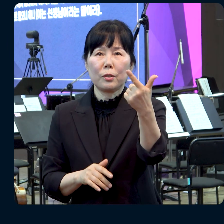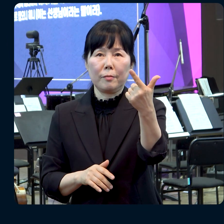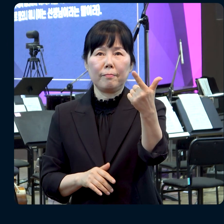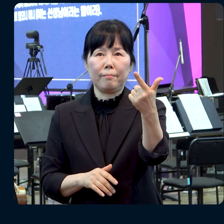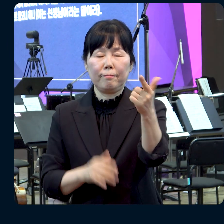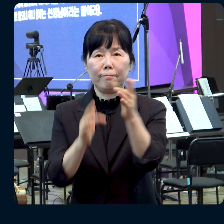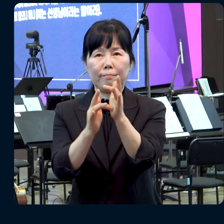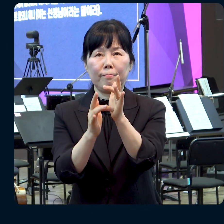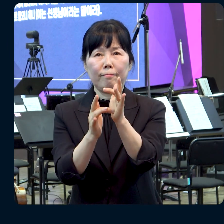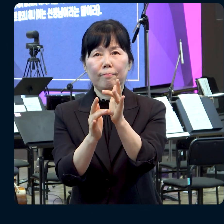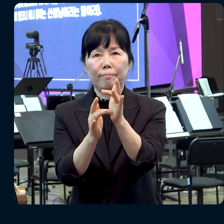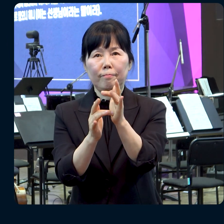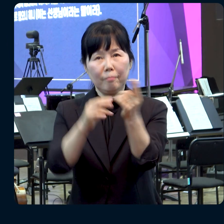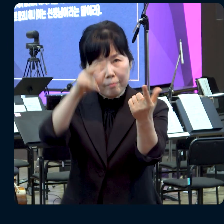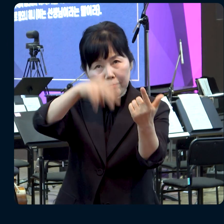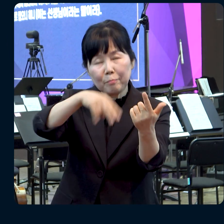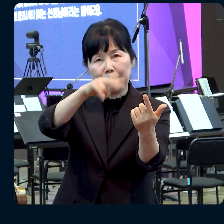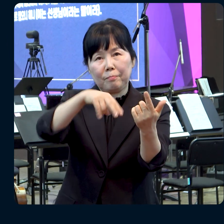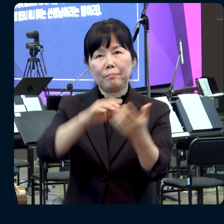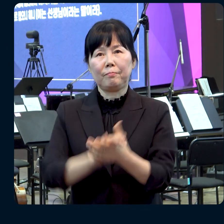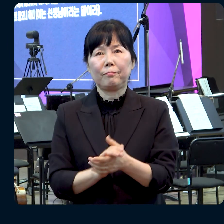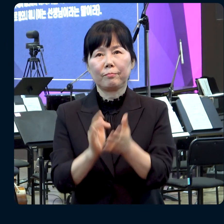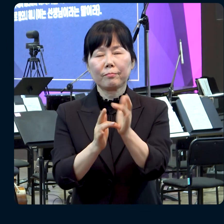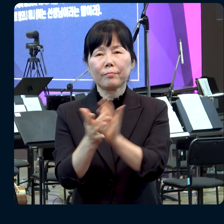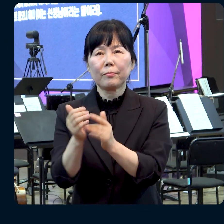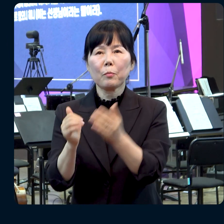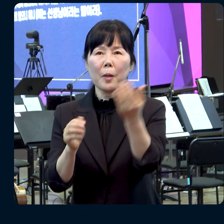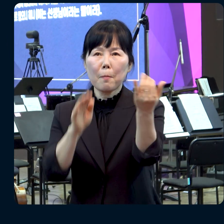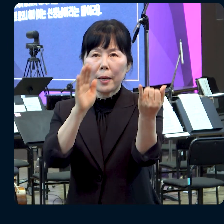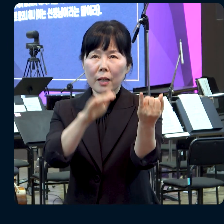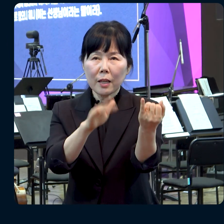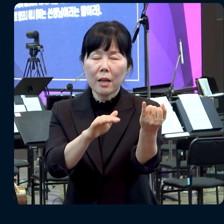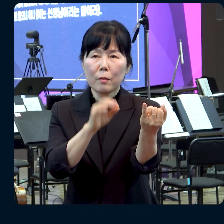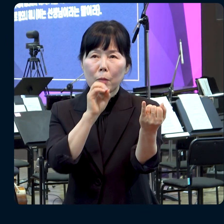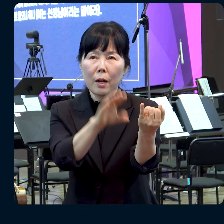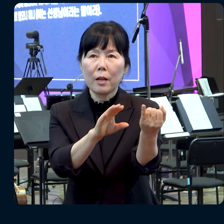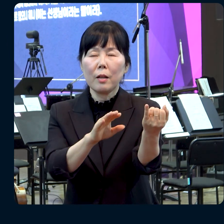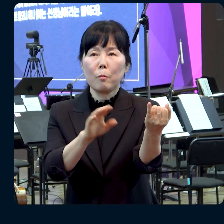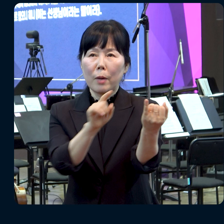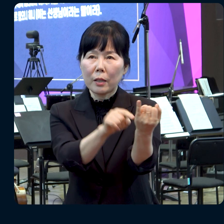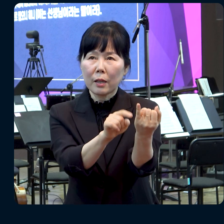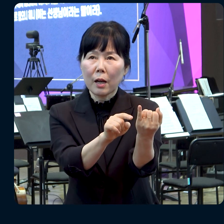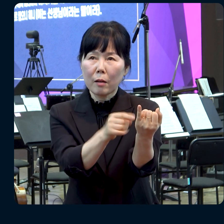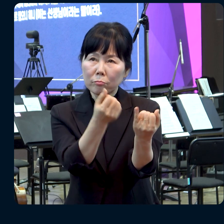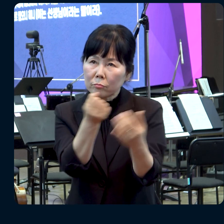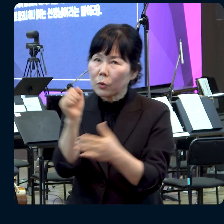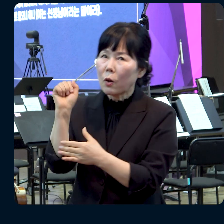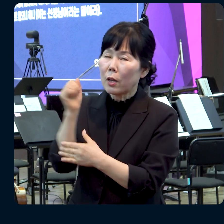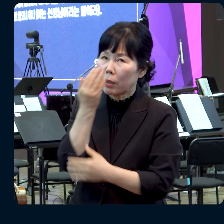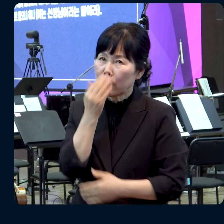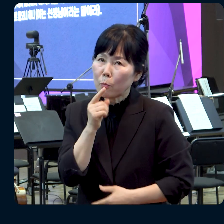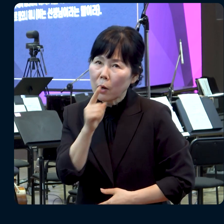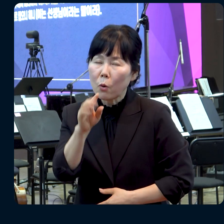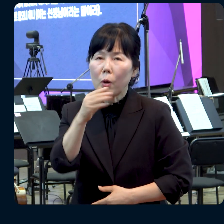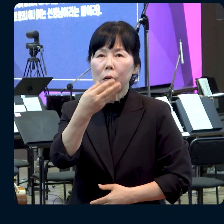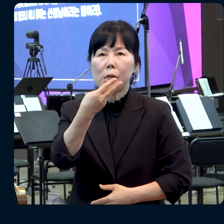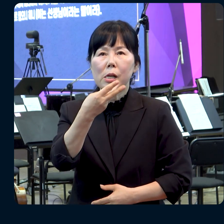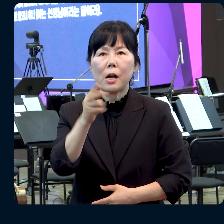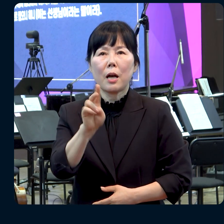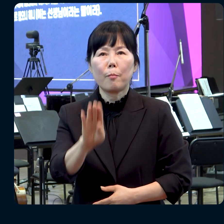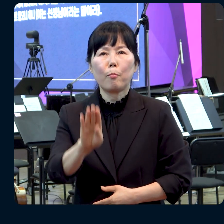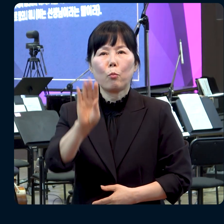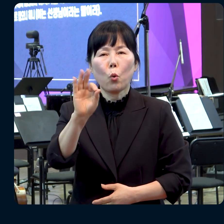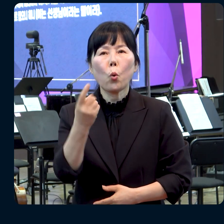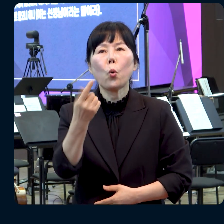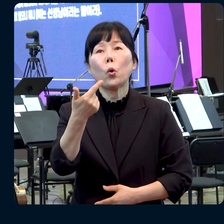함께 읽겠습니다. 16절을 같이 읽습니다. 예수께서 마리아야 하시거늘 마리아가 돌이켜 히브리 말로